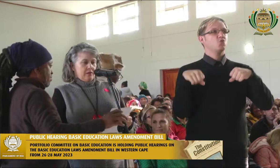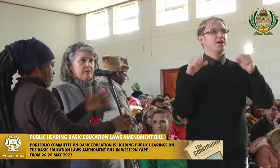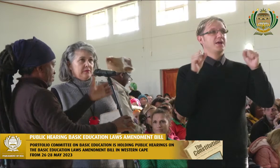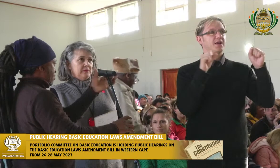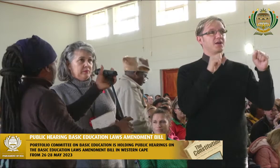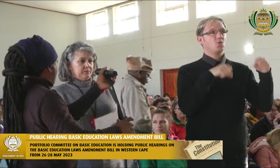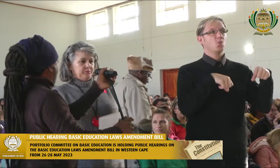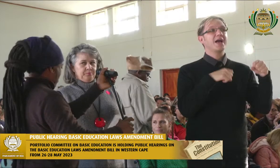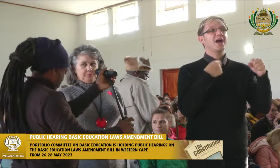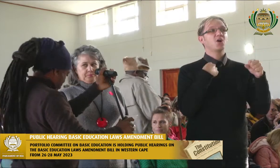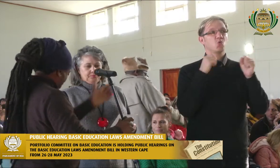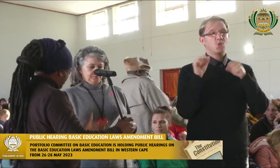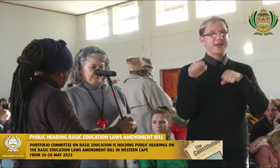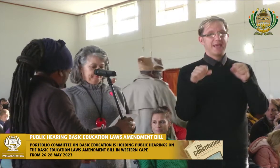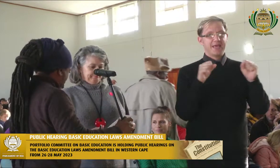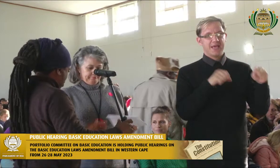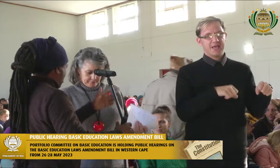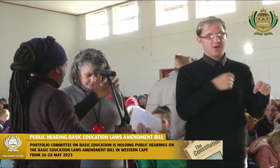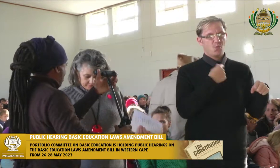We are together.